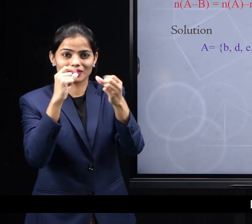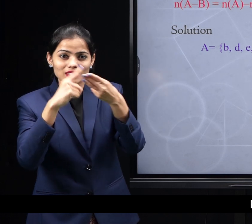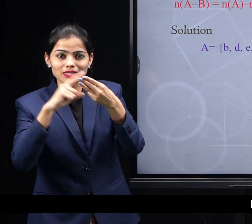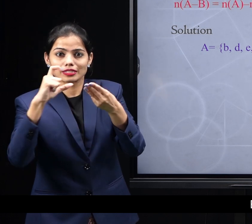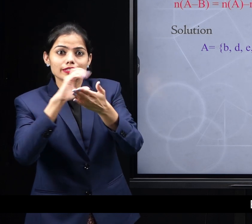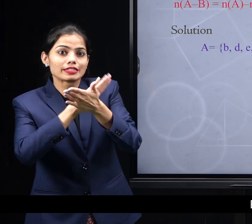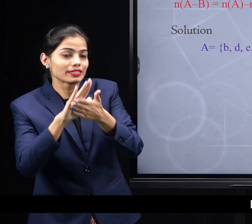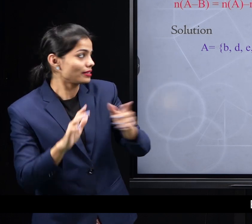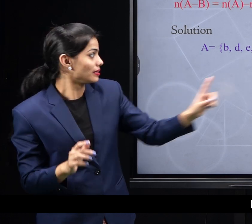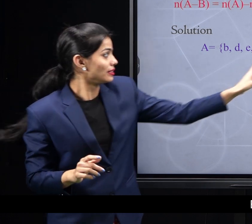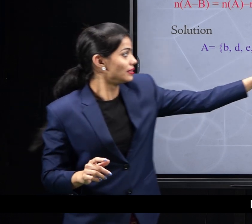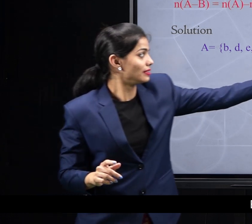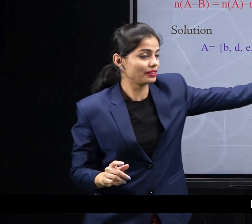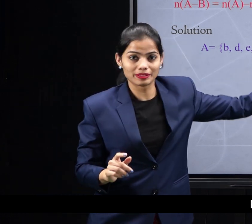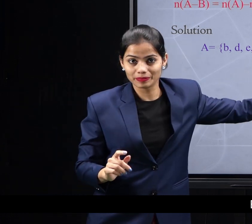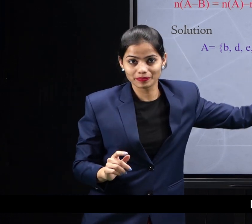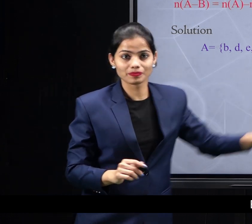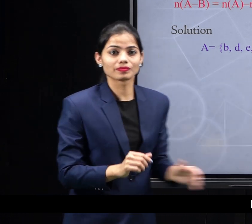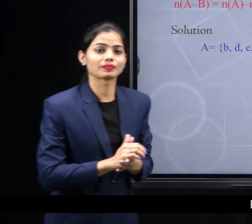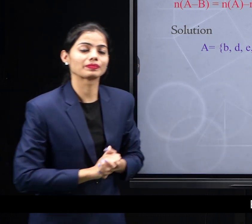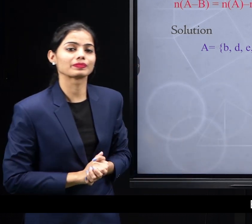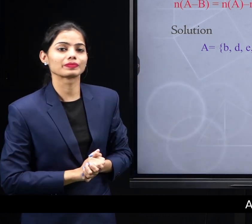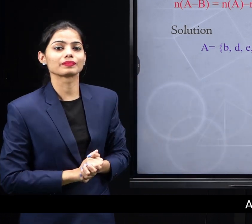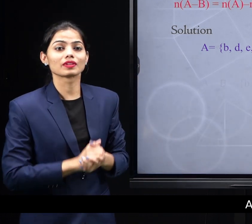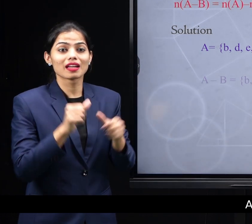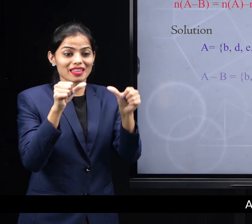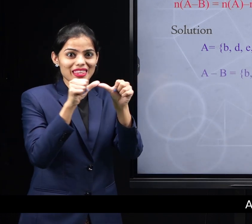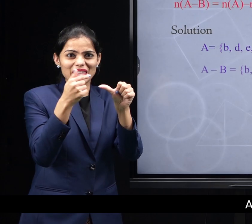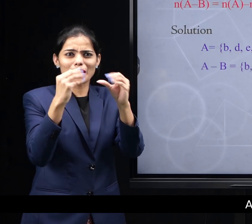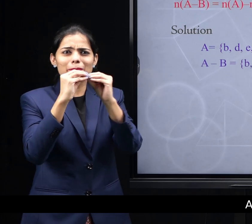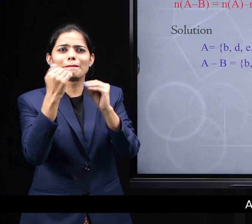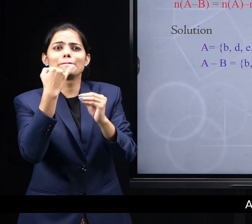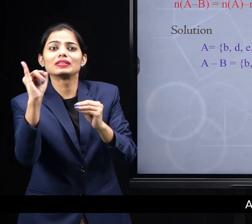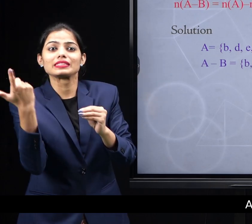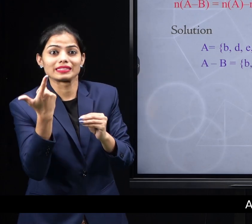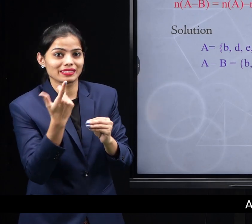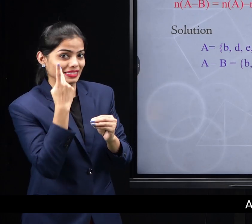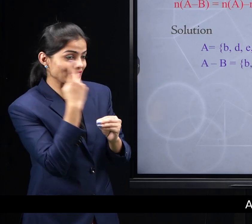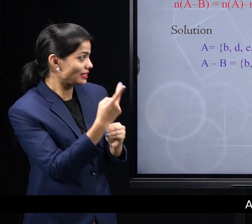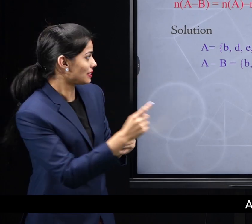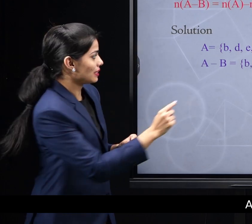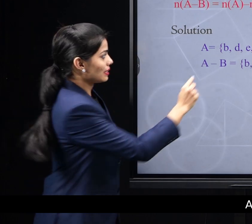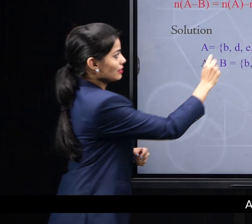B is equals to A E C H. Then A minus B is equals to B D and